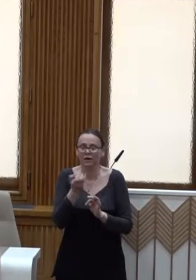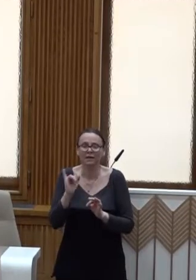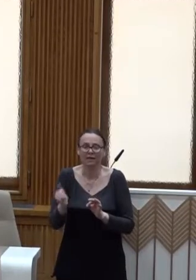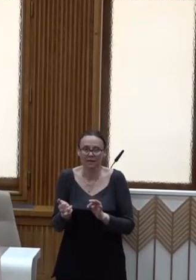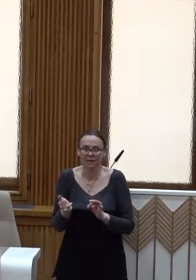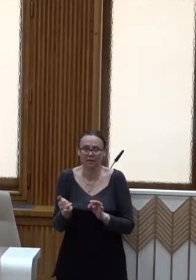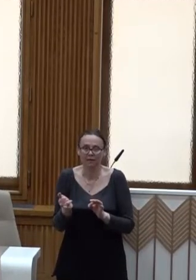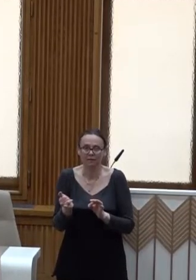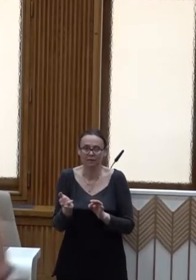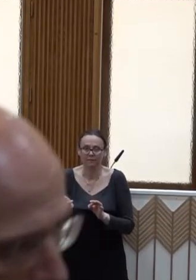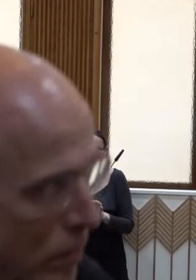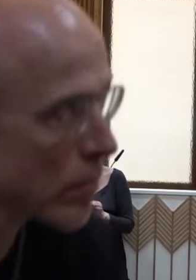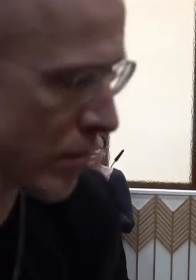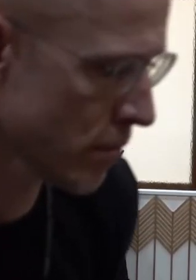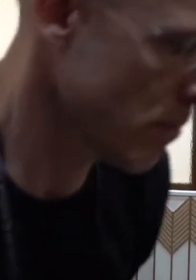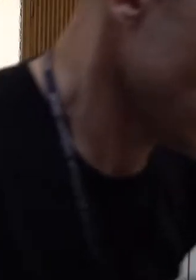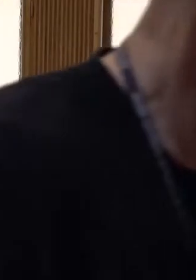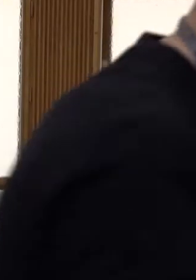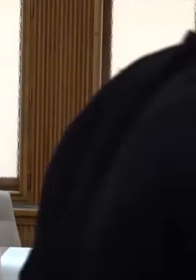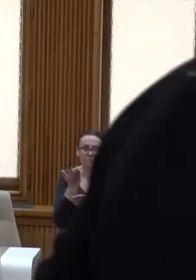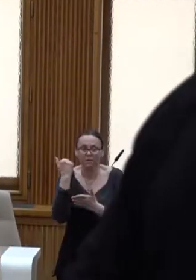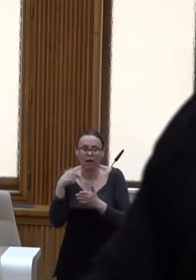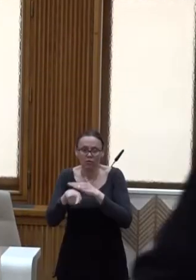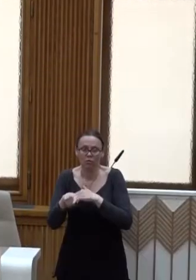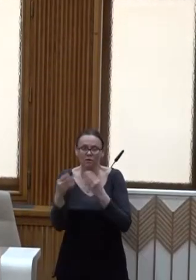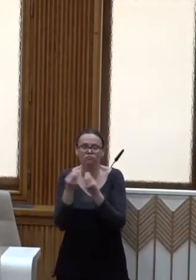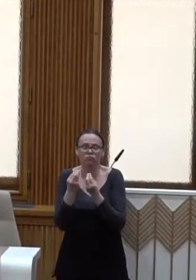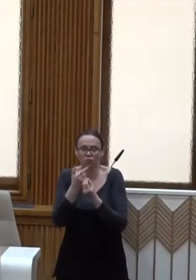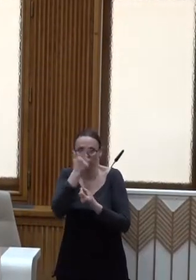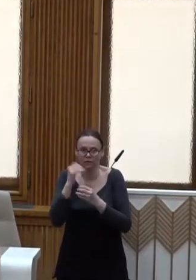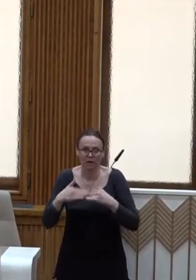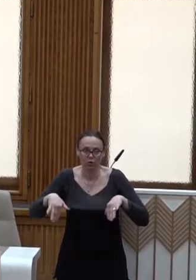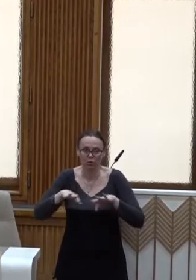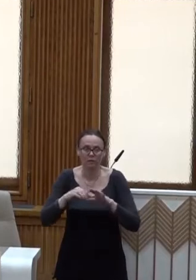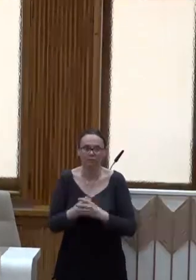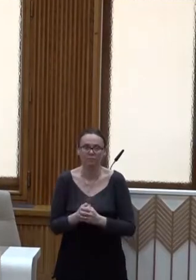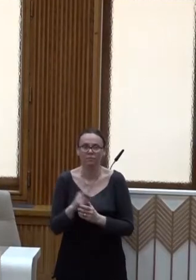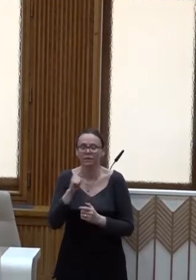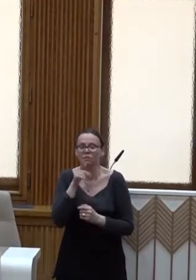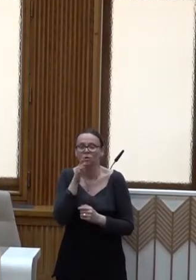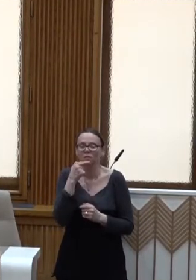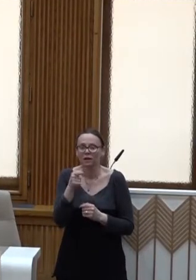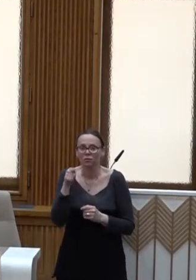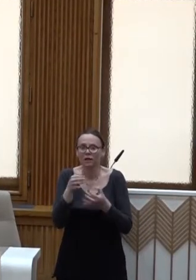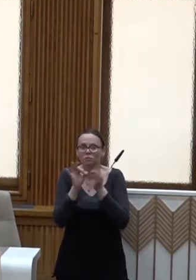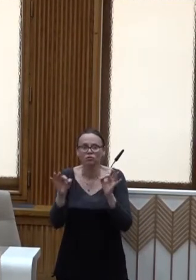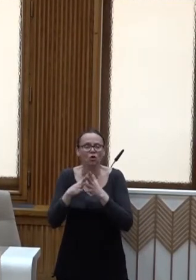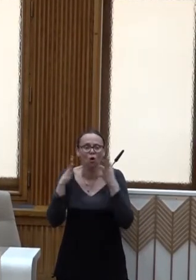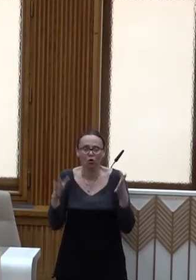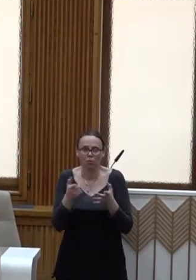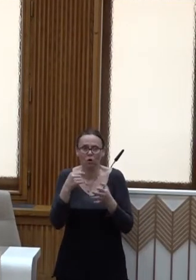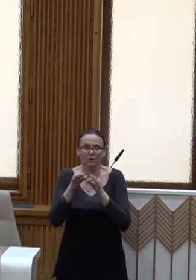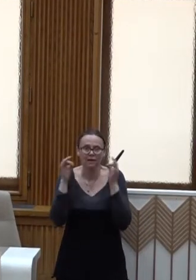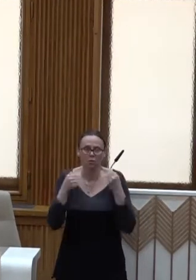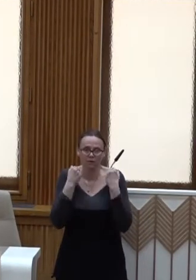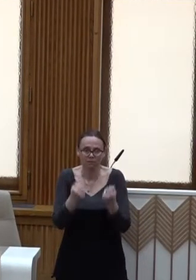ali je pa ravno kar že bila množica ljudi. In teh prostorov je ogromno, od javnih prevozov